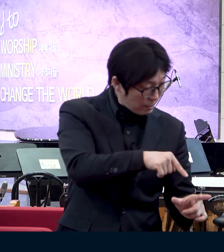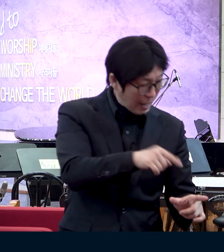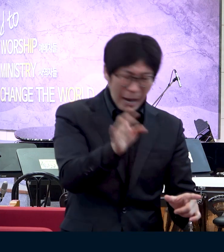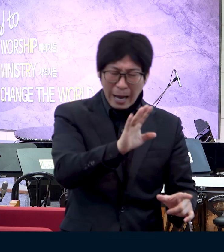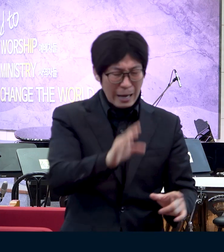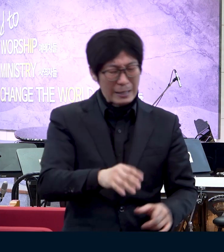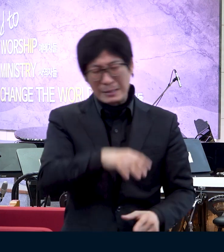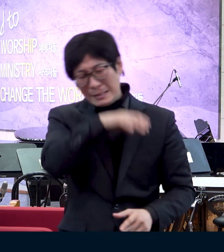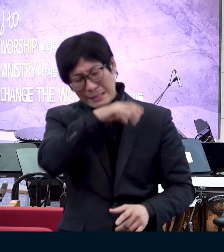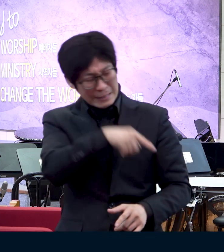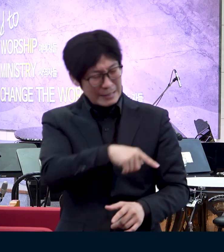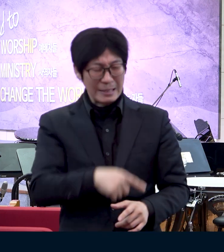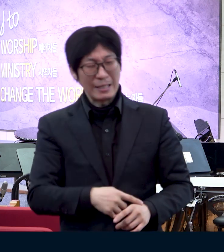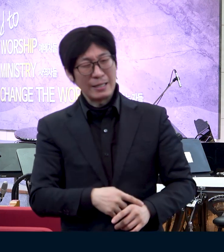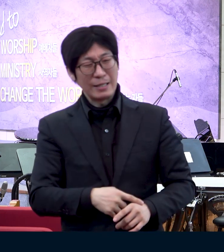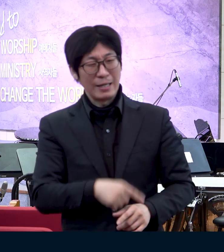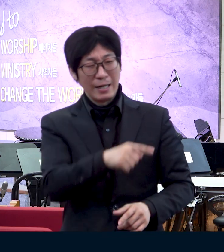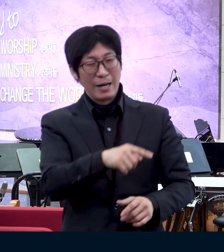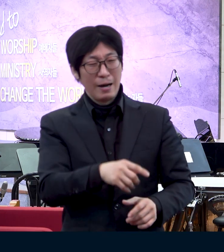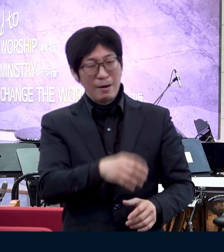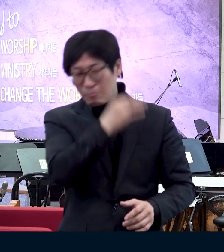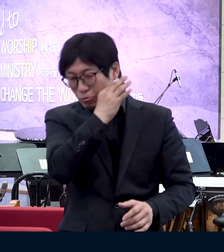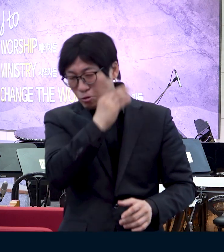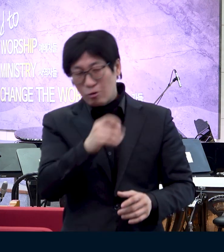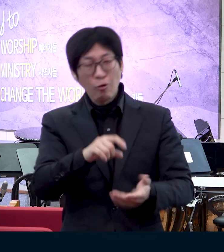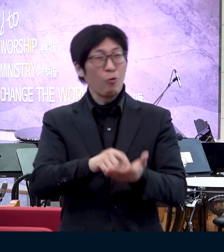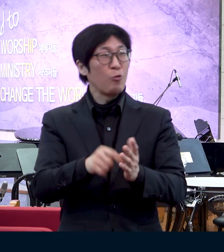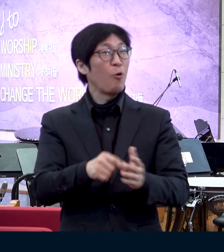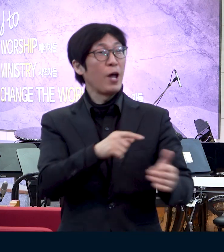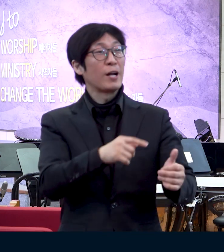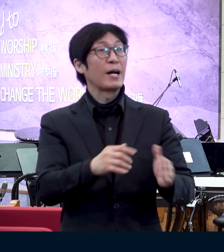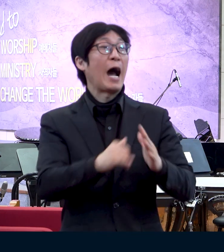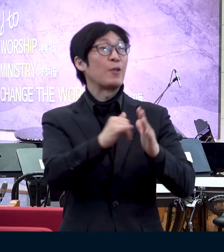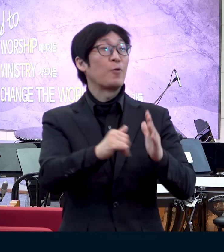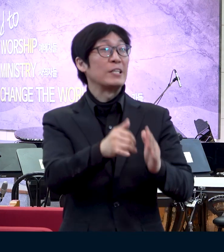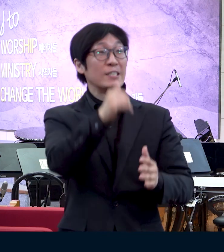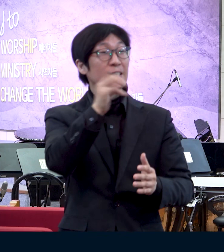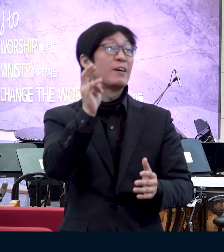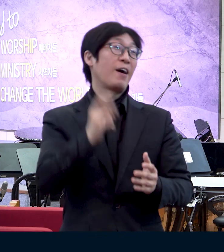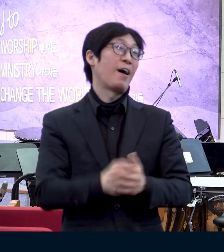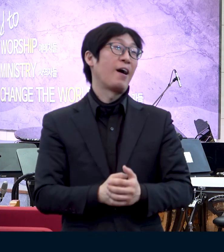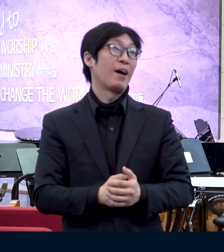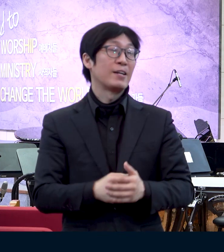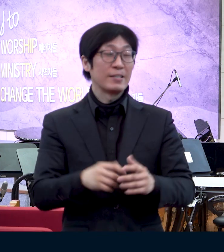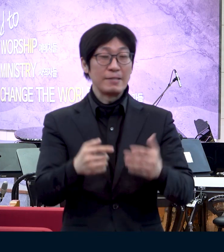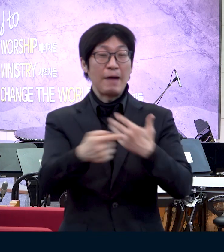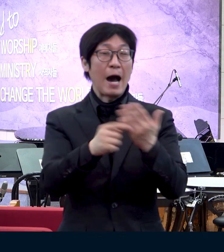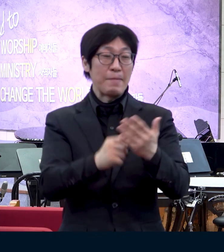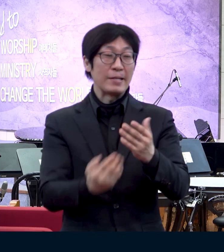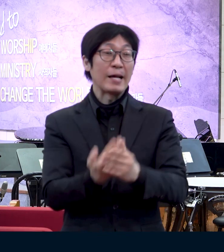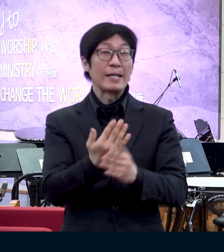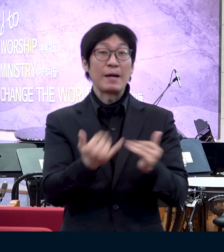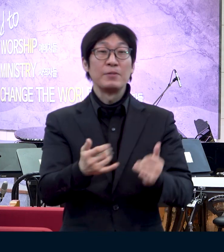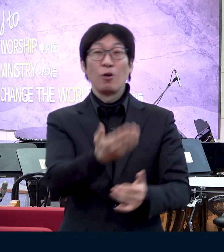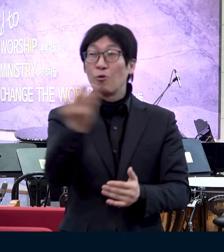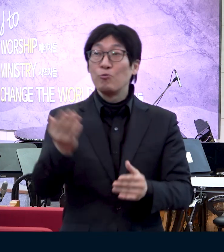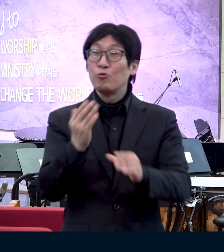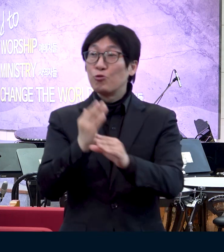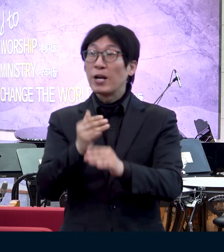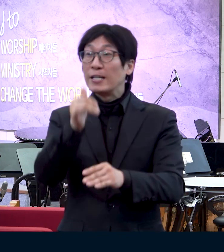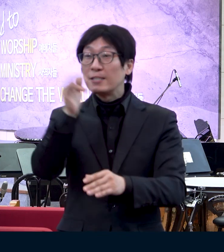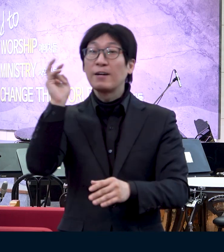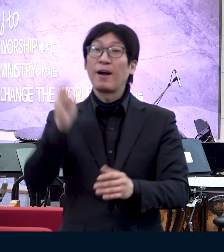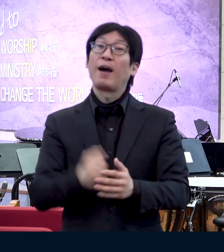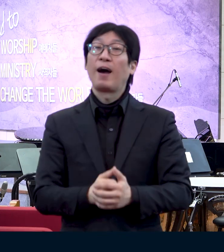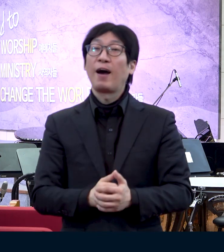너무 원망스럽고, 심지어 어떤 경우는 정말 수치스럽기까지 한 그런 마음이 내 안에 가득합니다. 이런 사람이 여기 있을 수가